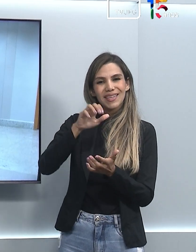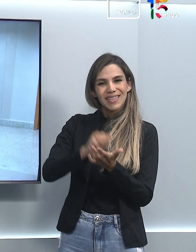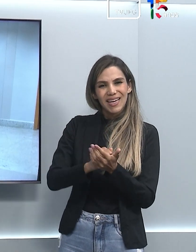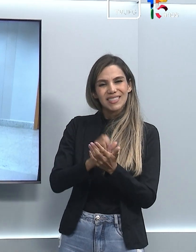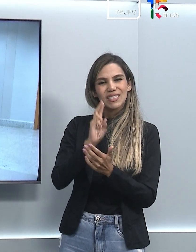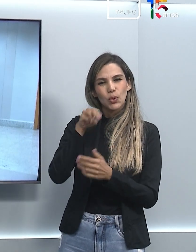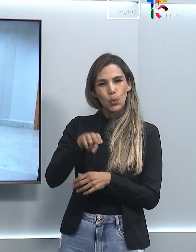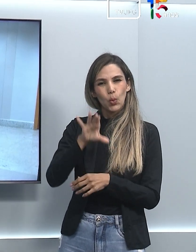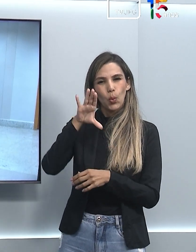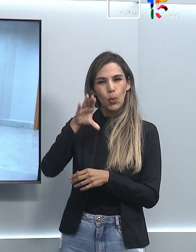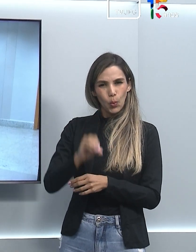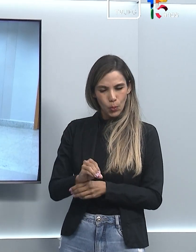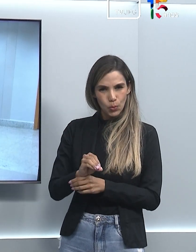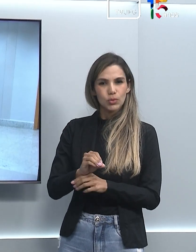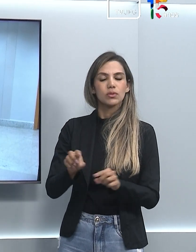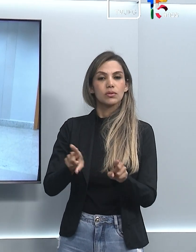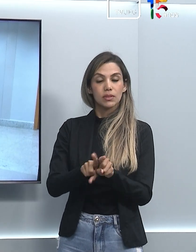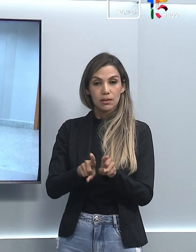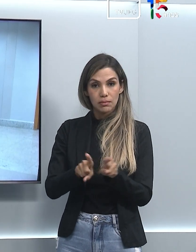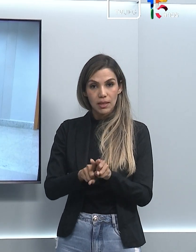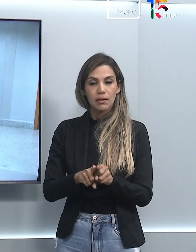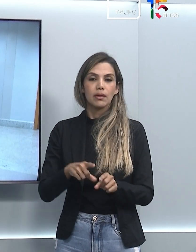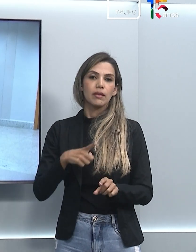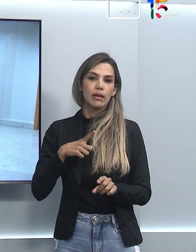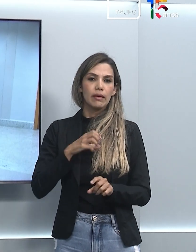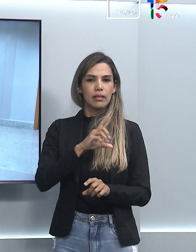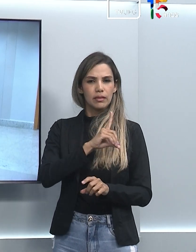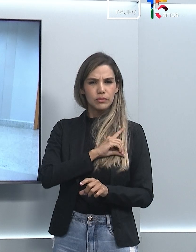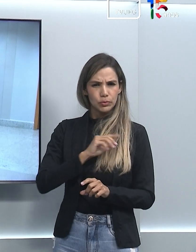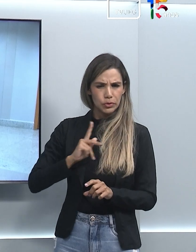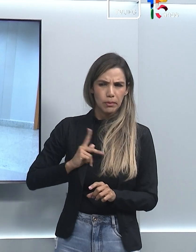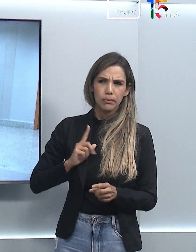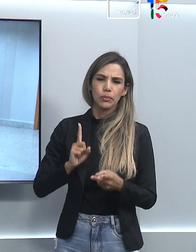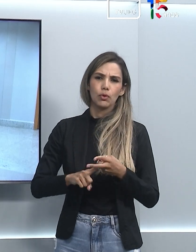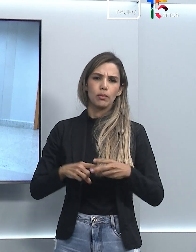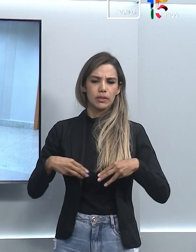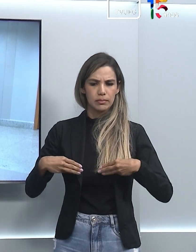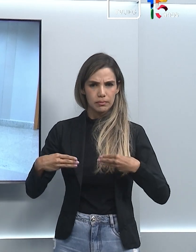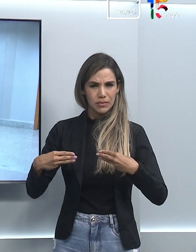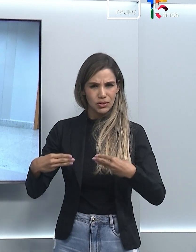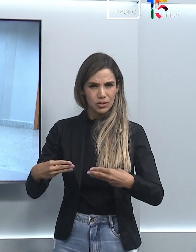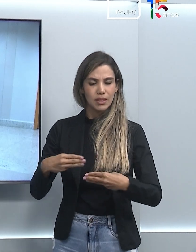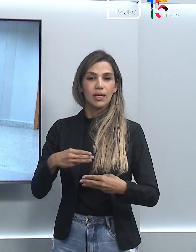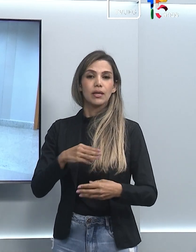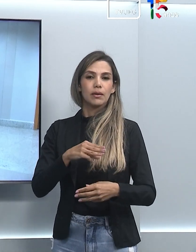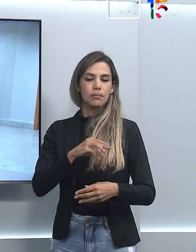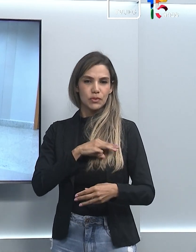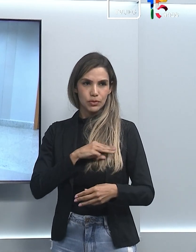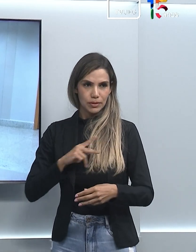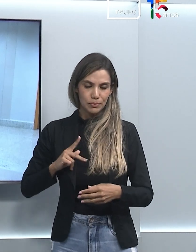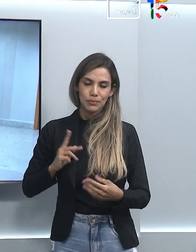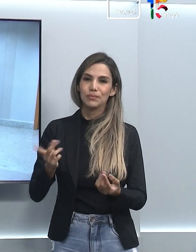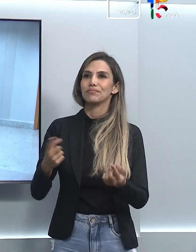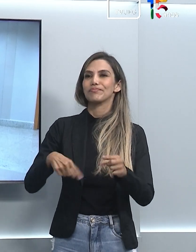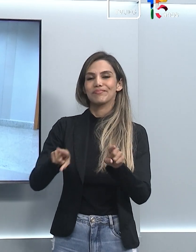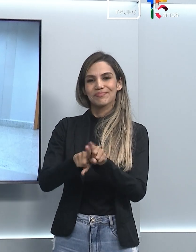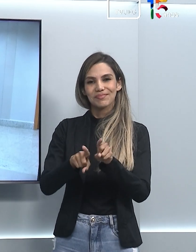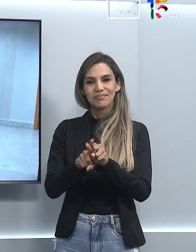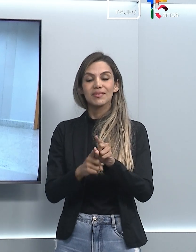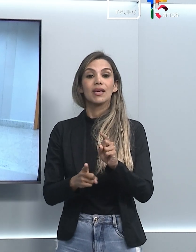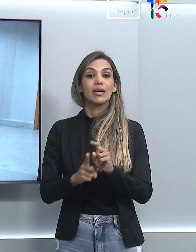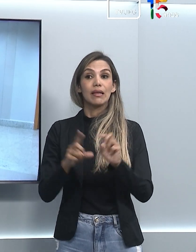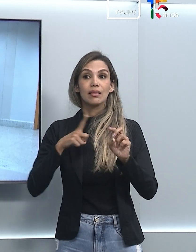muito importante. Então, atendimento da Defensoria Pública, Ministério Público, Direitos Humanos da OAB, Programa Pai